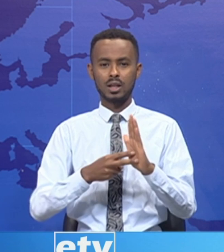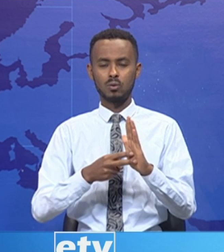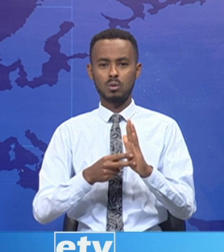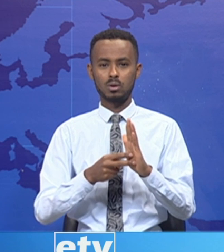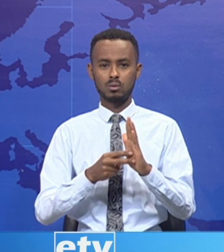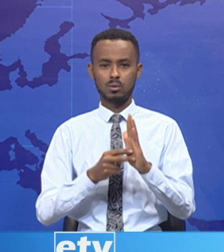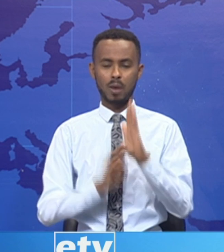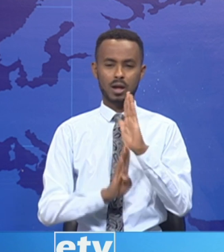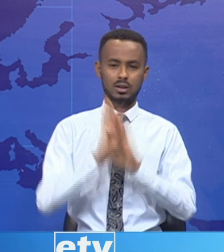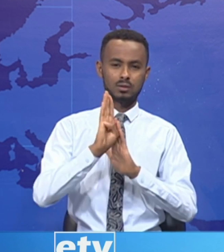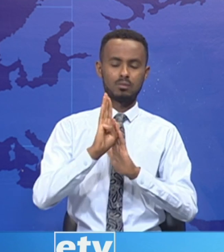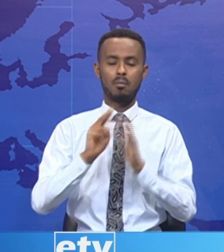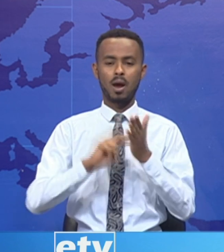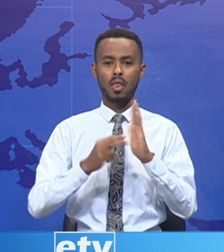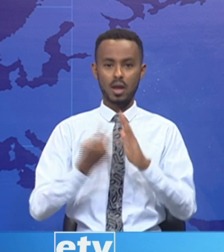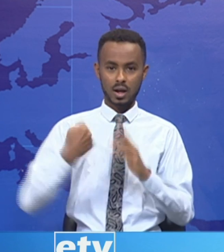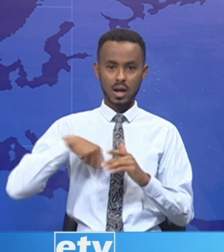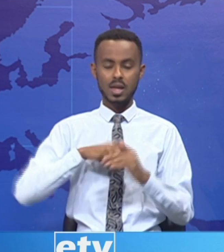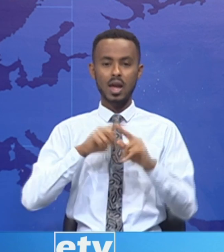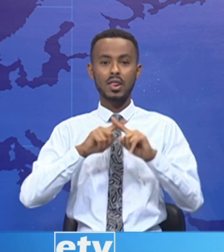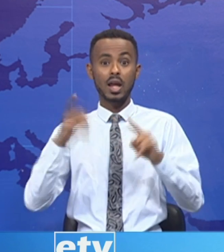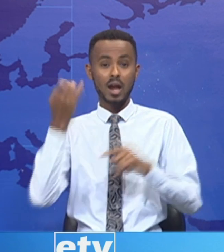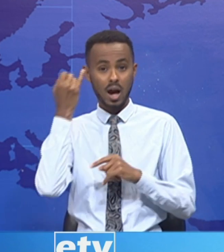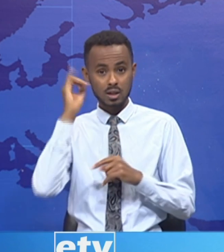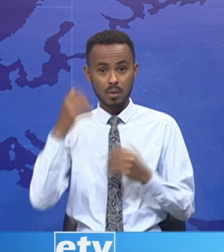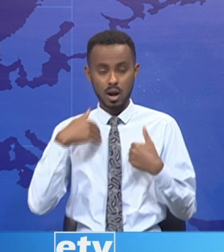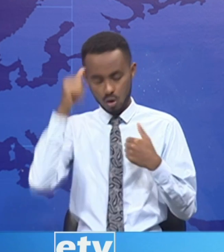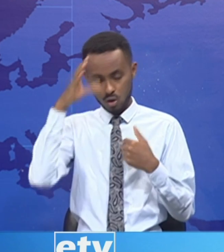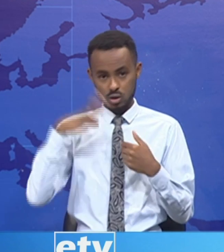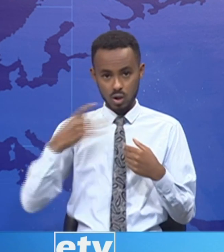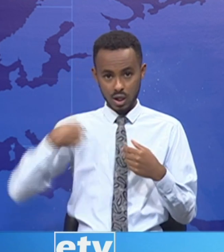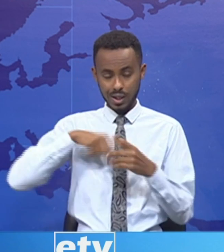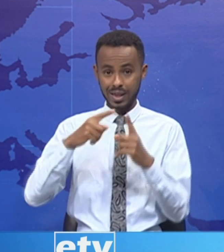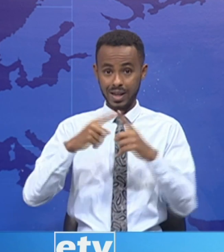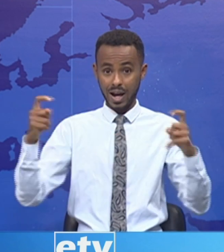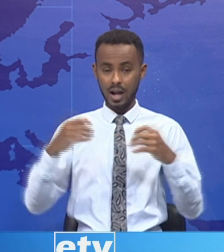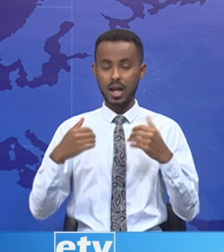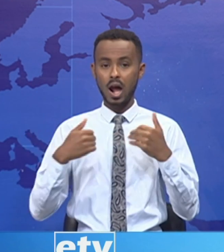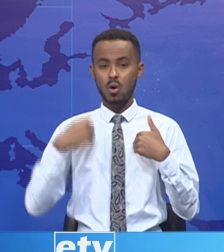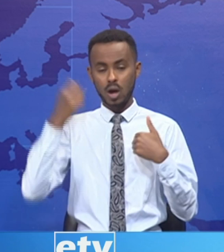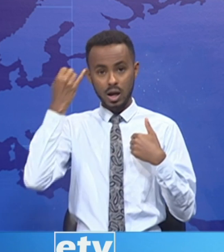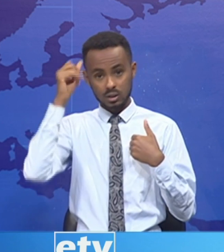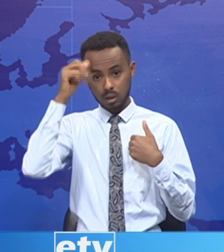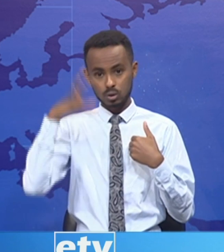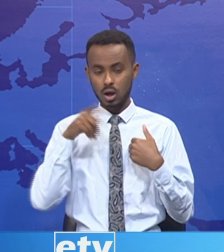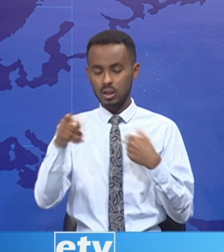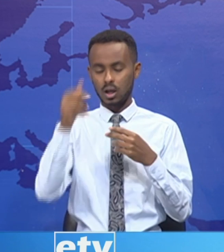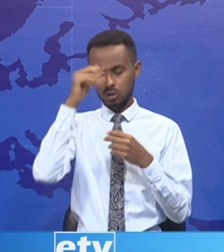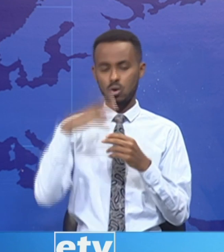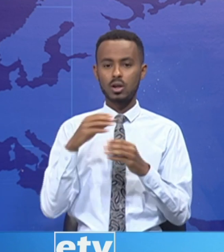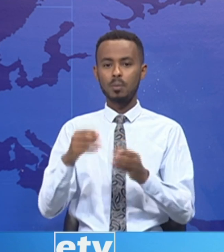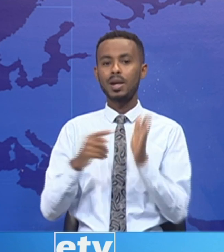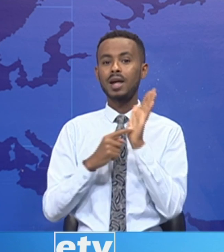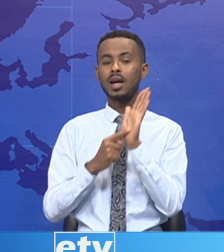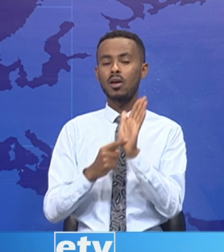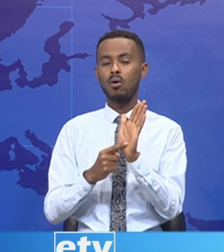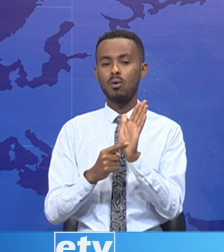ማለት ከኛ የተለየ ሐሳብ ያለውን ሰው ከኛ ተቃራኒ ሐሳብ ያለውን ሰው ለዛ ሰው